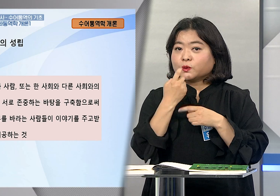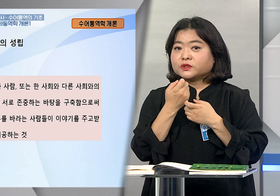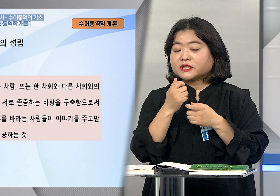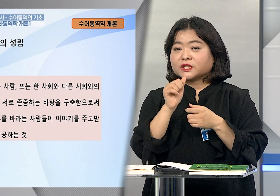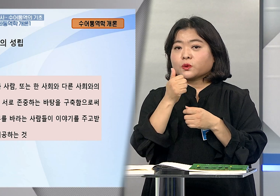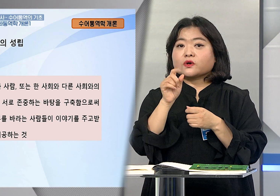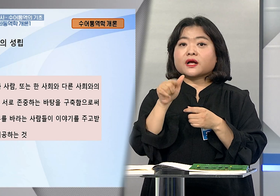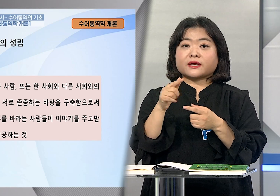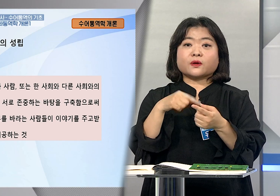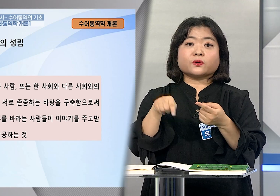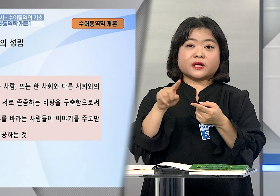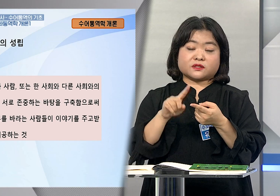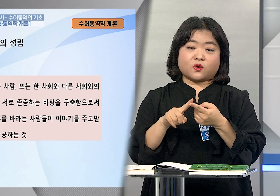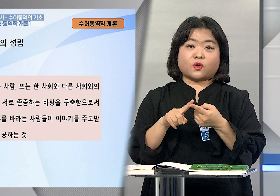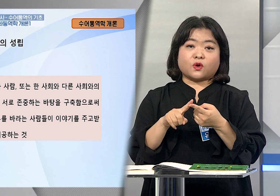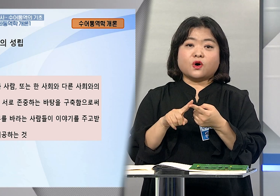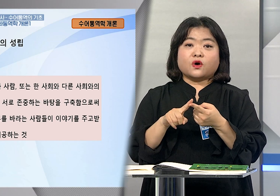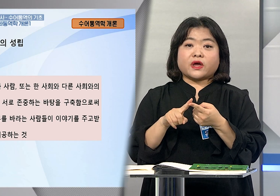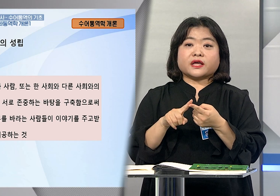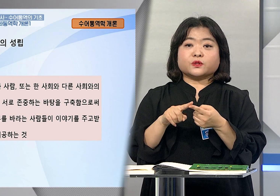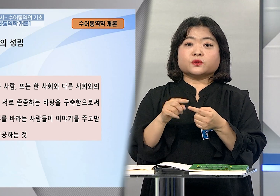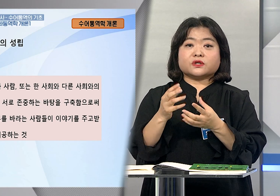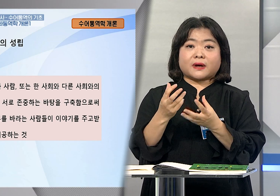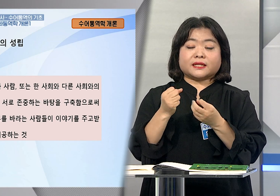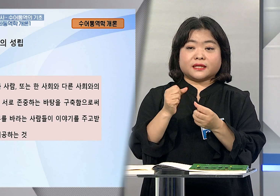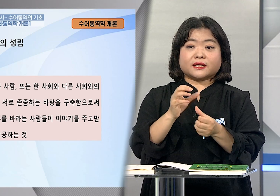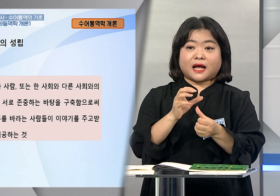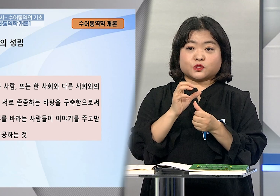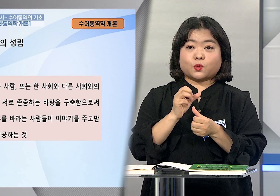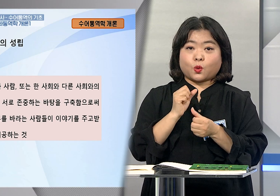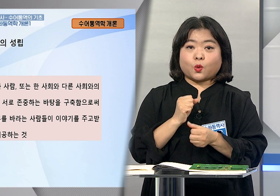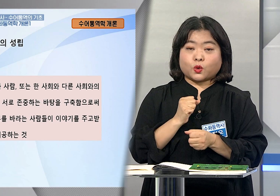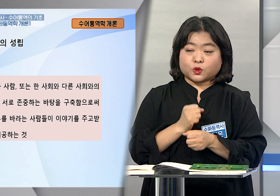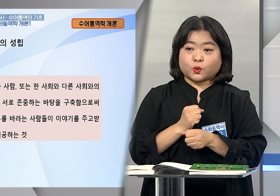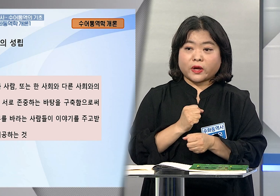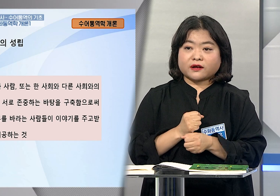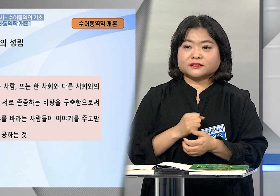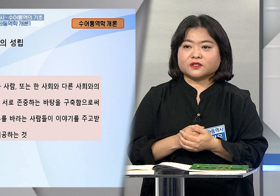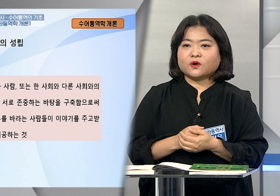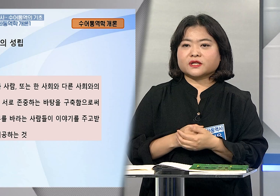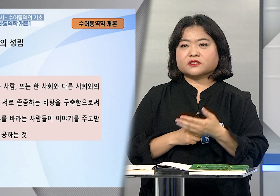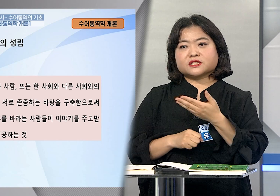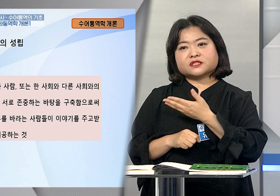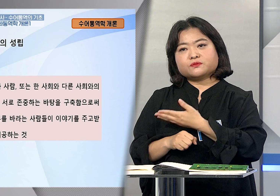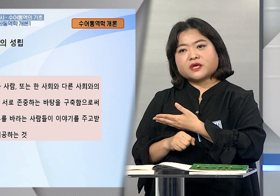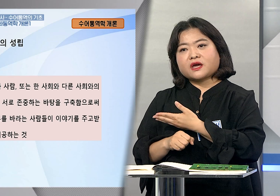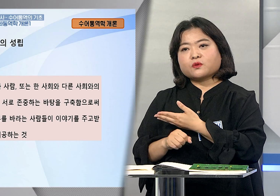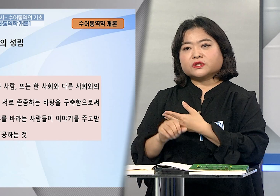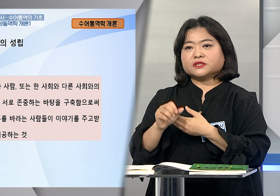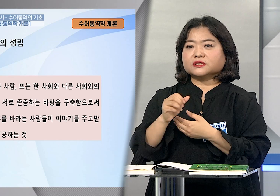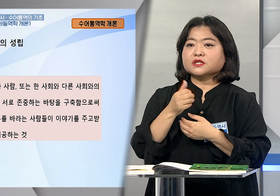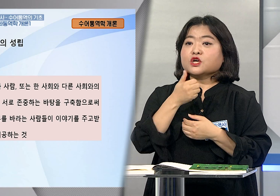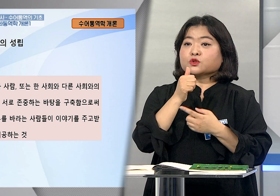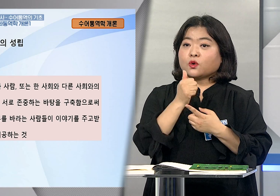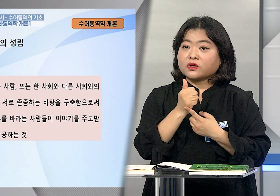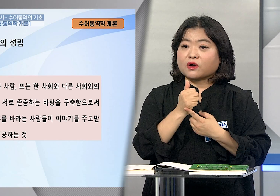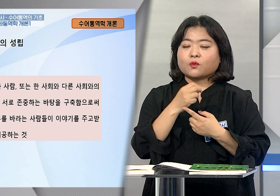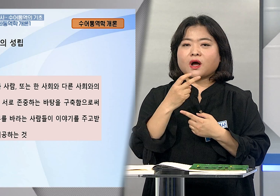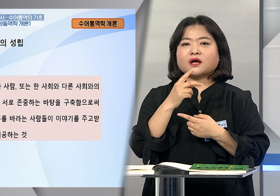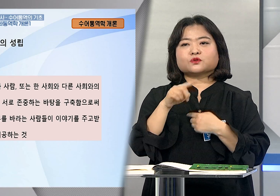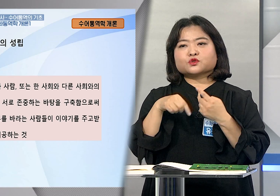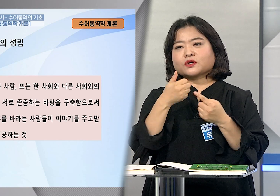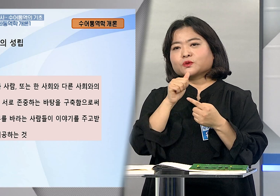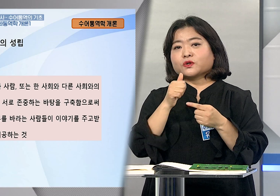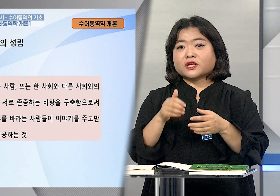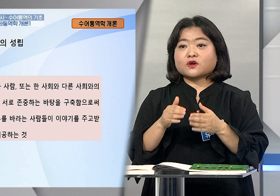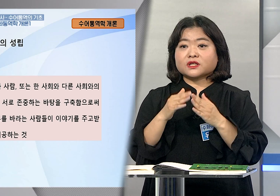개념이라던가 이론들이 통역학 개론에서의 이론들을 많이 가지고 오기도 했거든요. 그래서 지금 얘기하고 있는